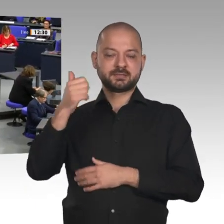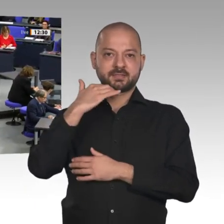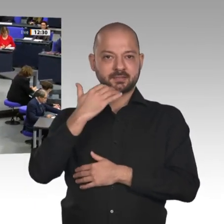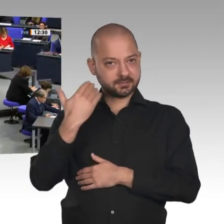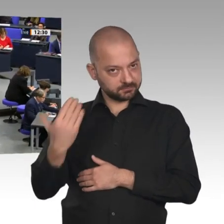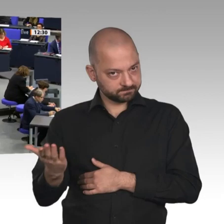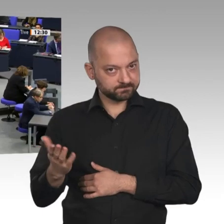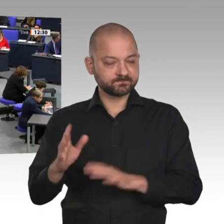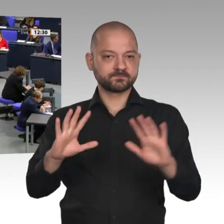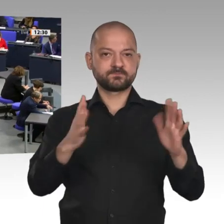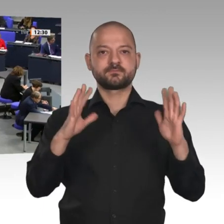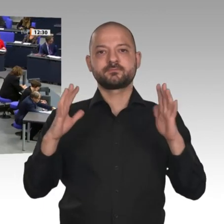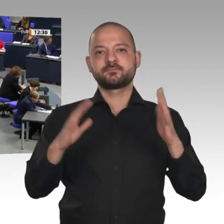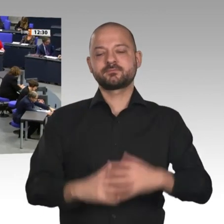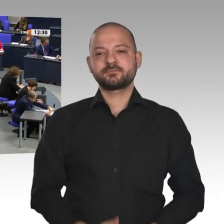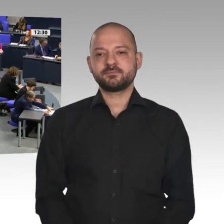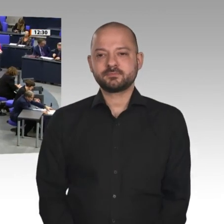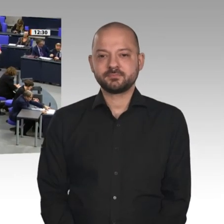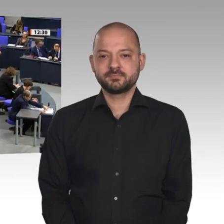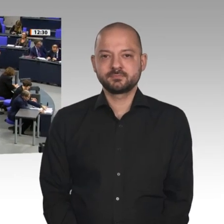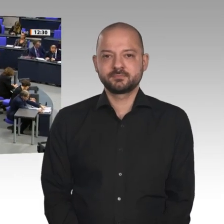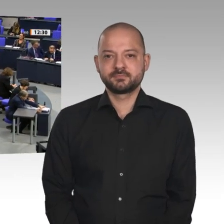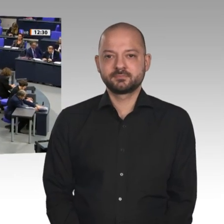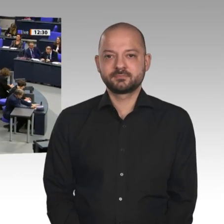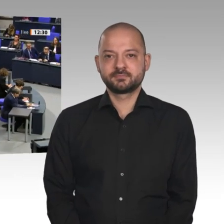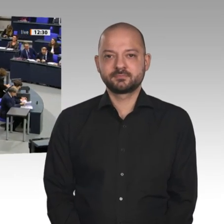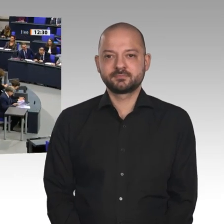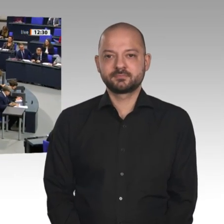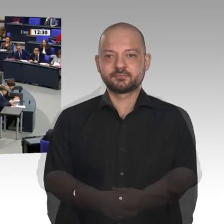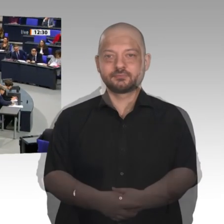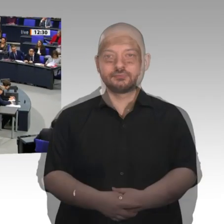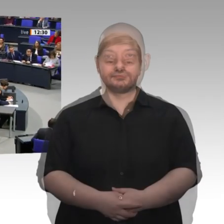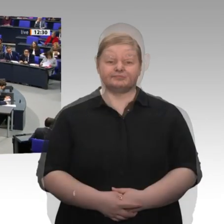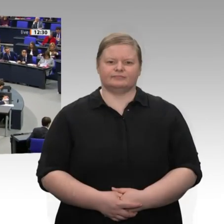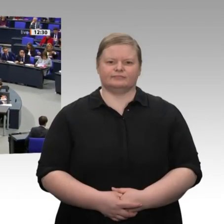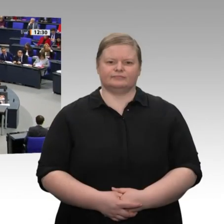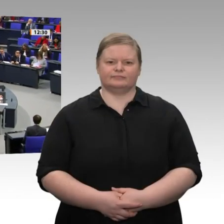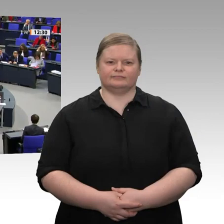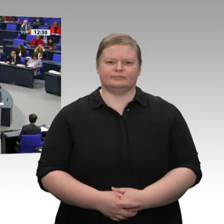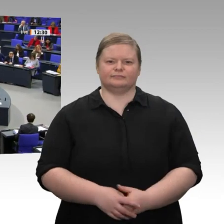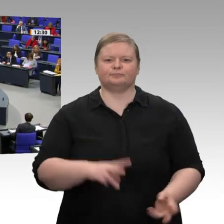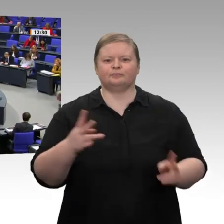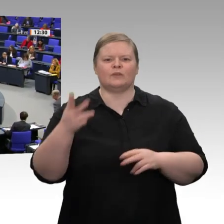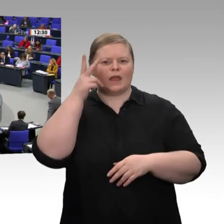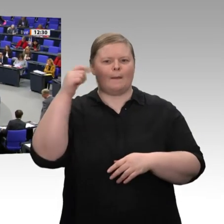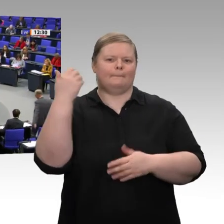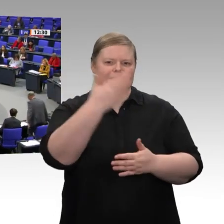Herr Präsident, liebe Kolleginnen und liebe Kollegen, ein Tagesordnungspunkt zur Wiedergutmachung